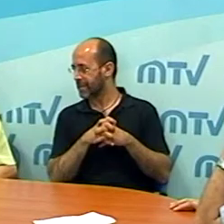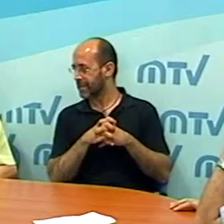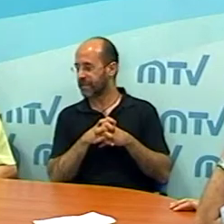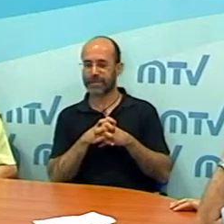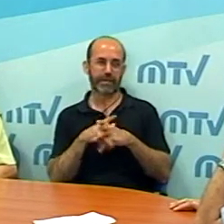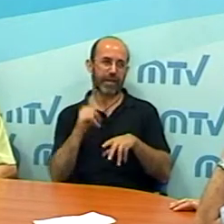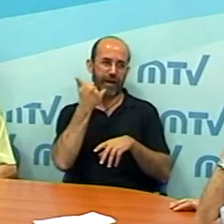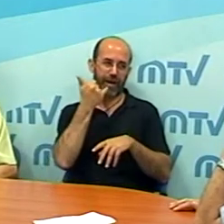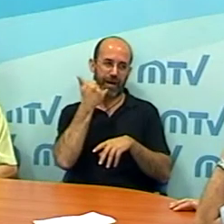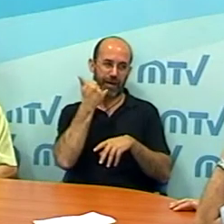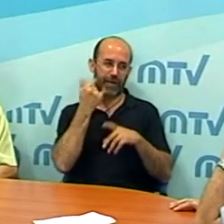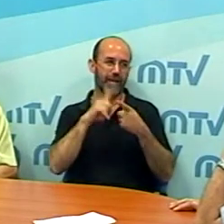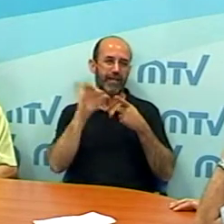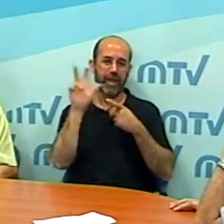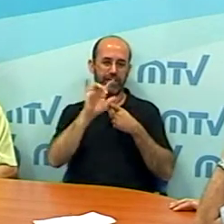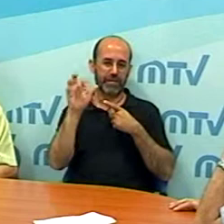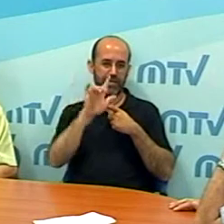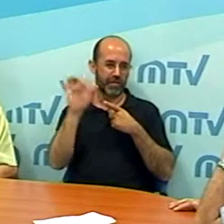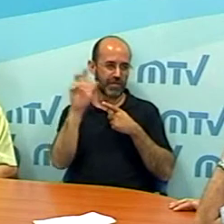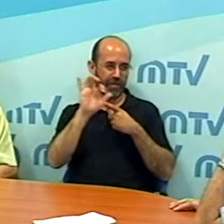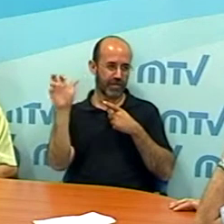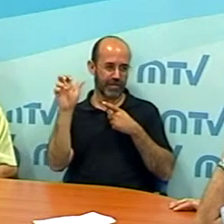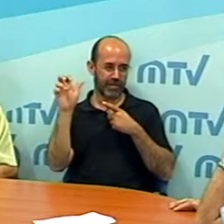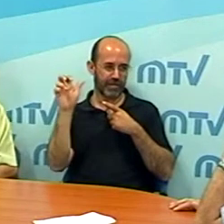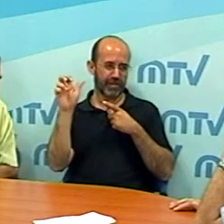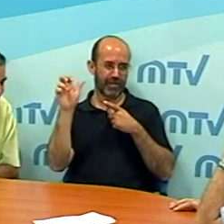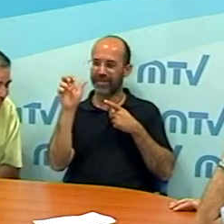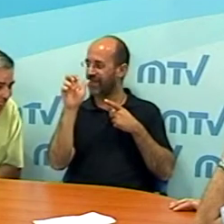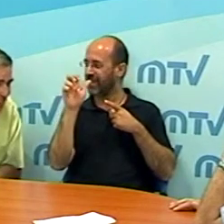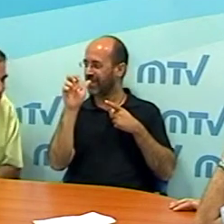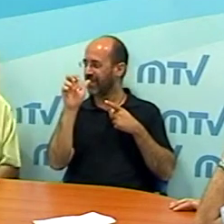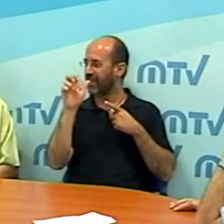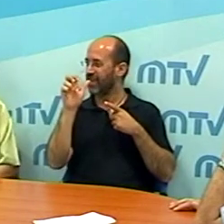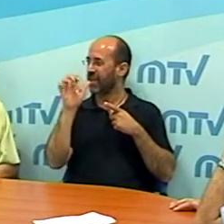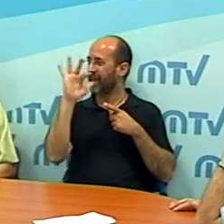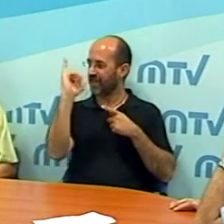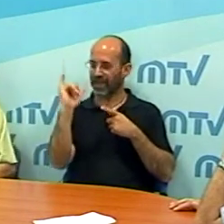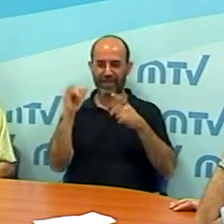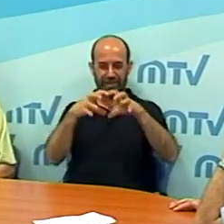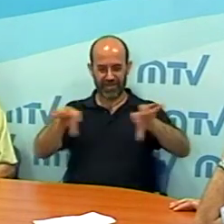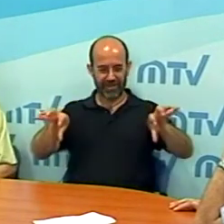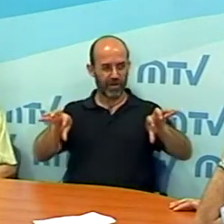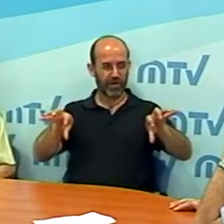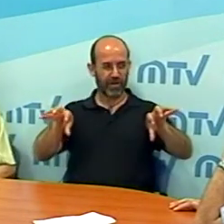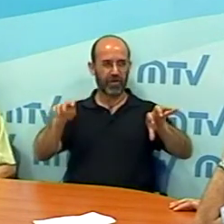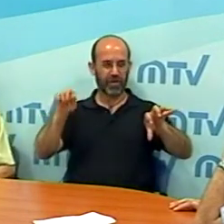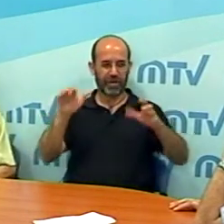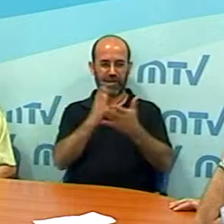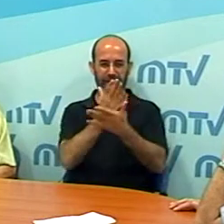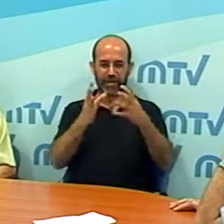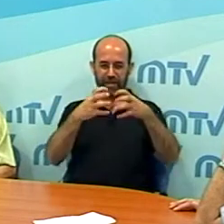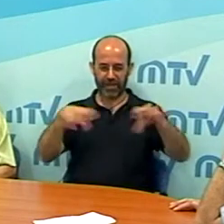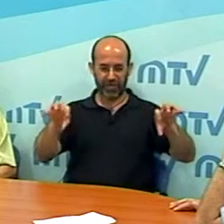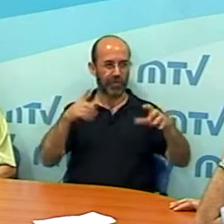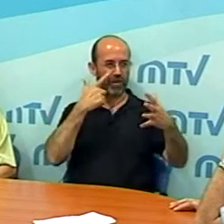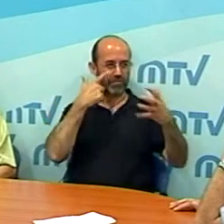Ángel, dactilógico y no dactilológico. O sea que ahí se mostró un poco mi